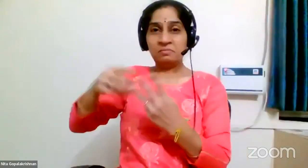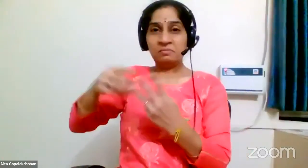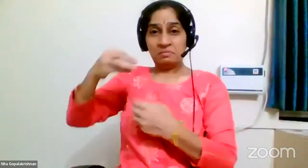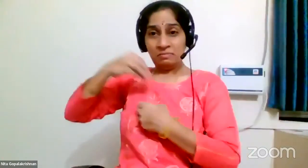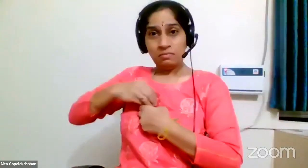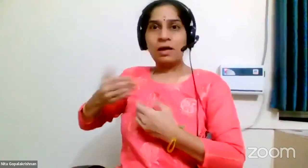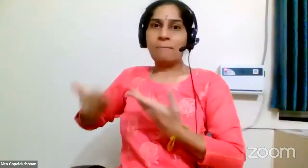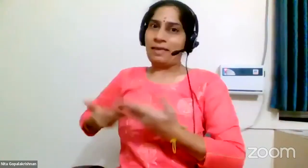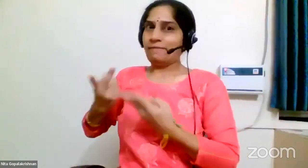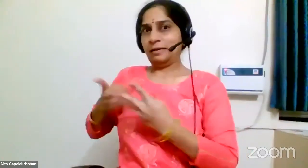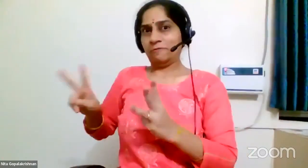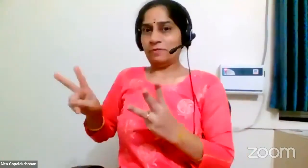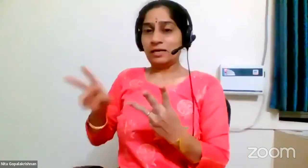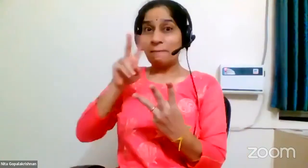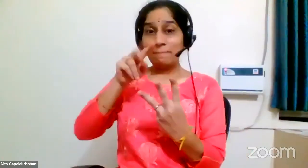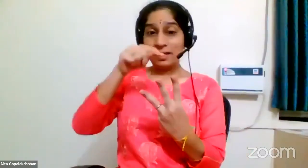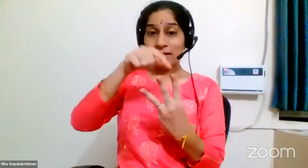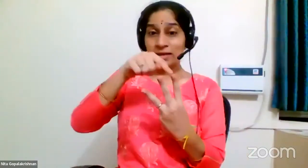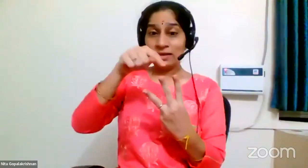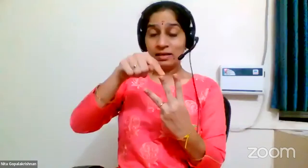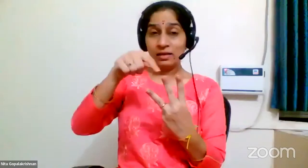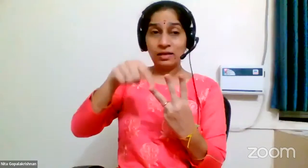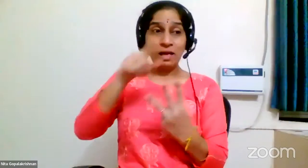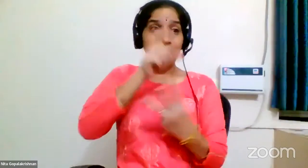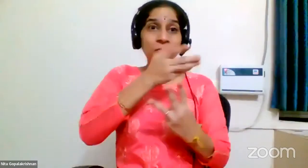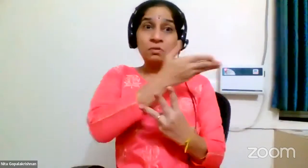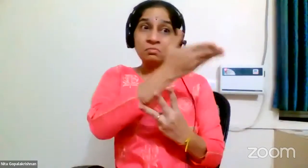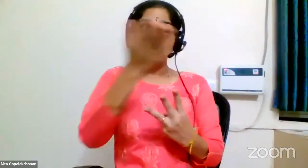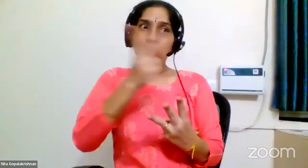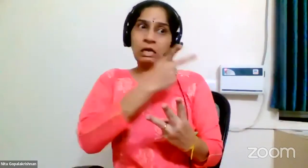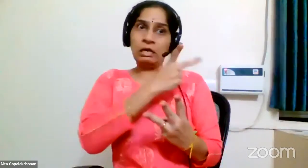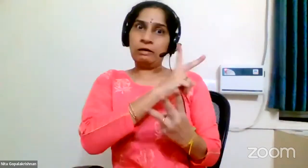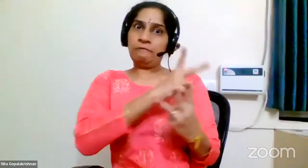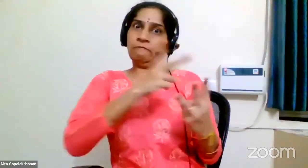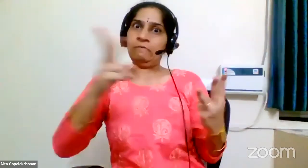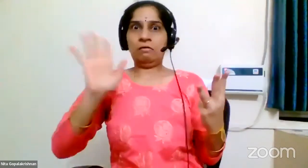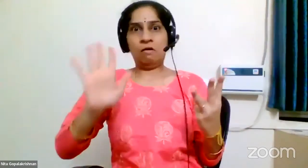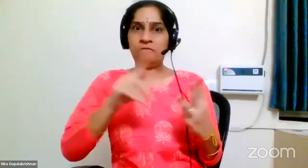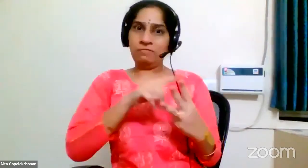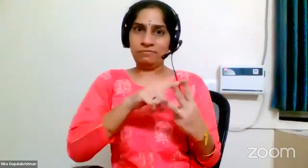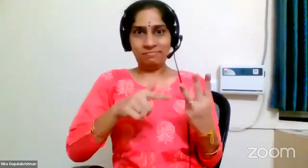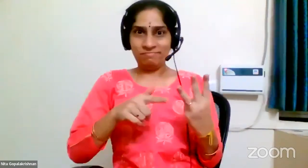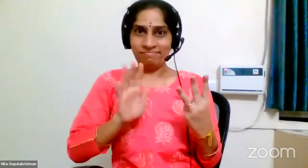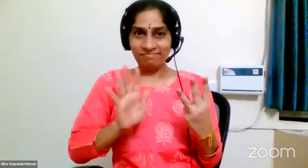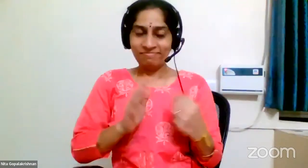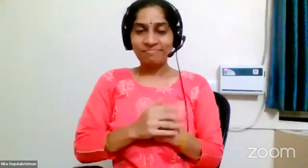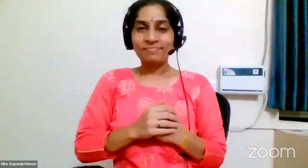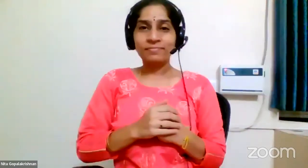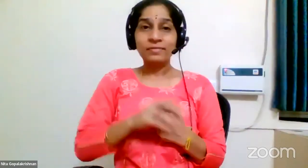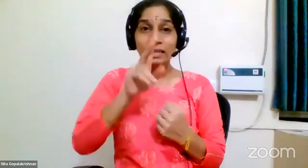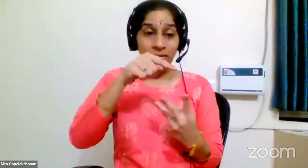तो उन गुण और कर्मों के अनुसार चार वर्णों का,